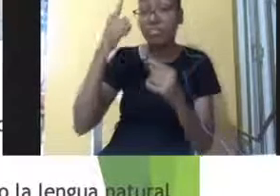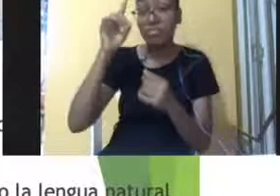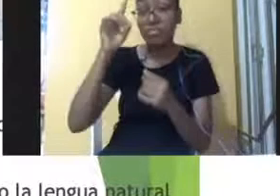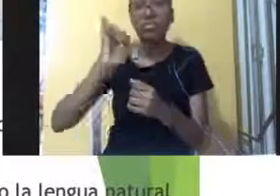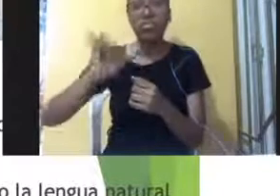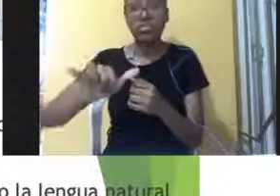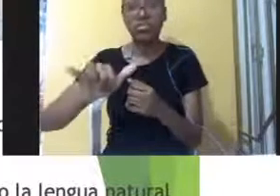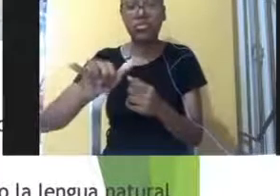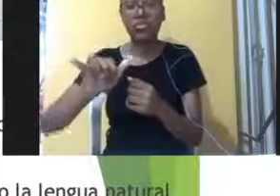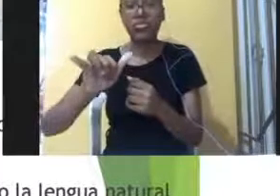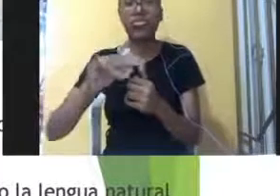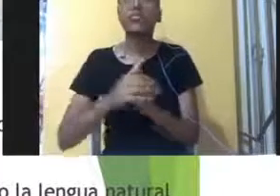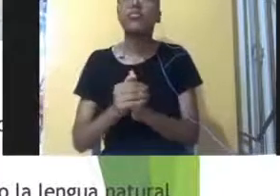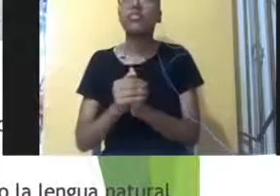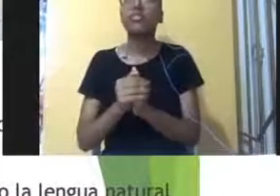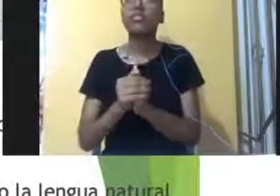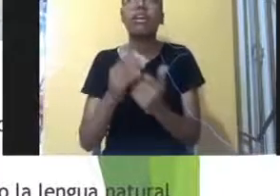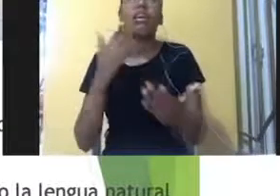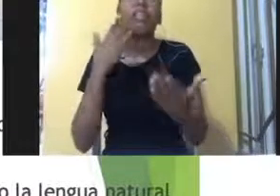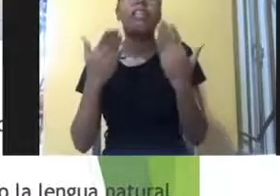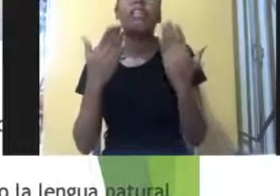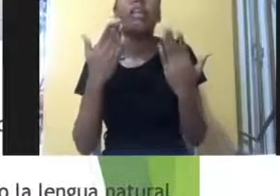señas diferentes,